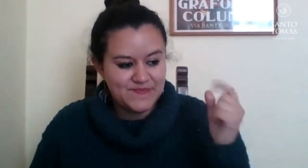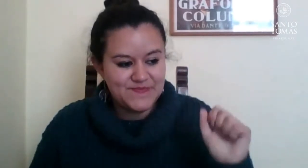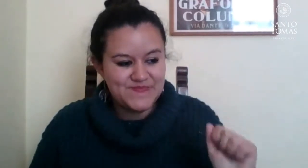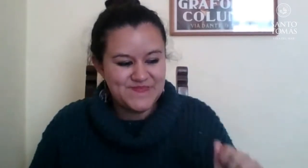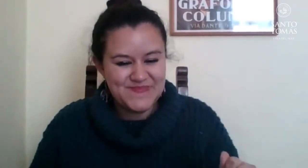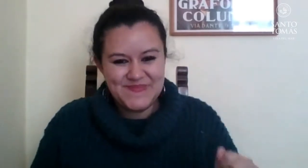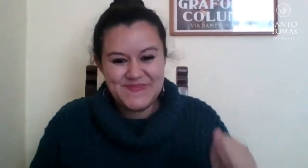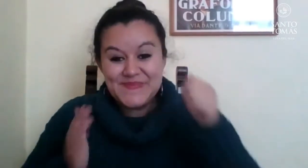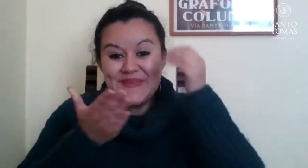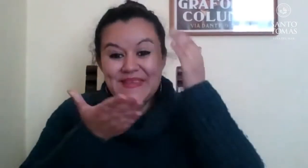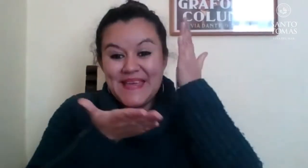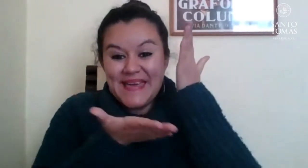universidad,